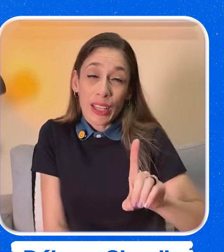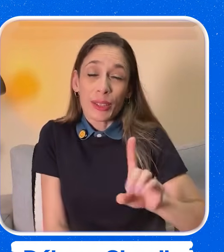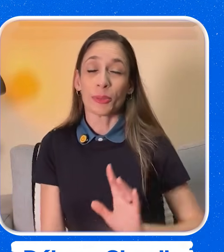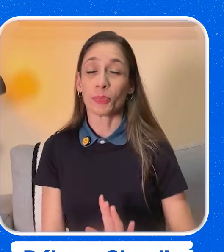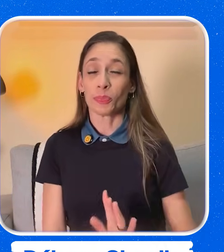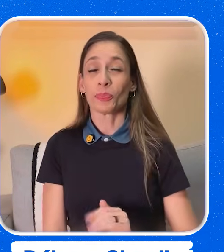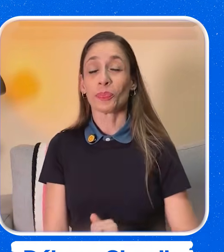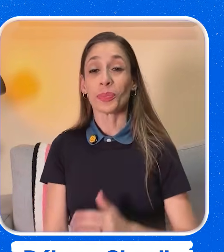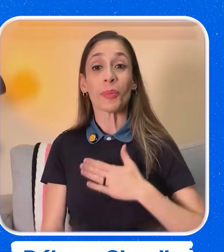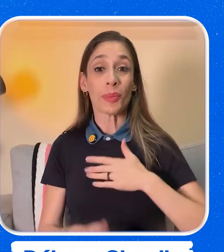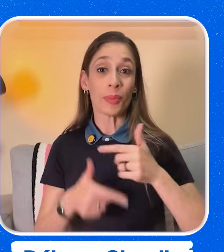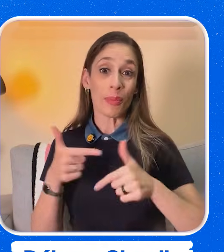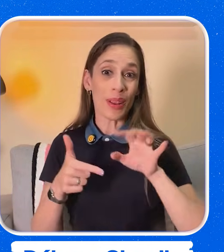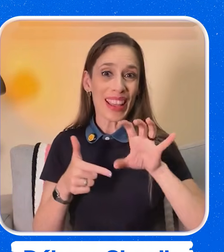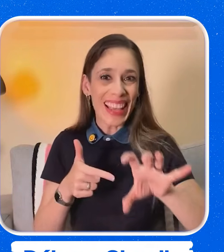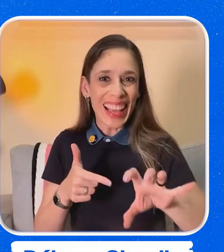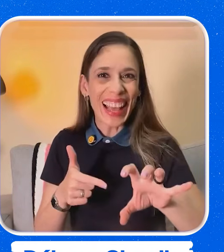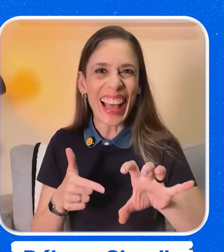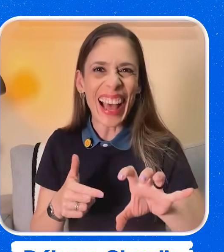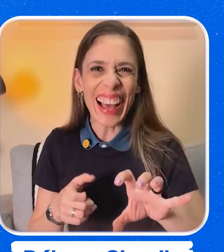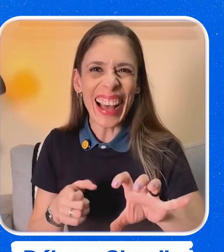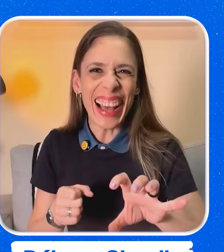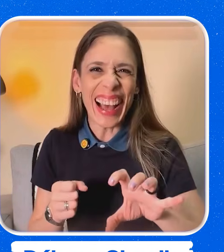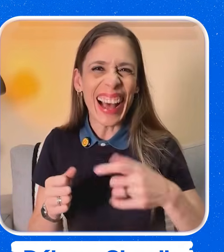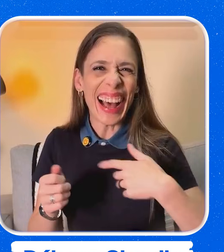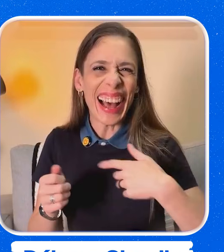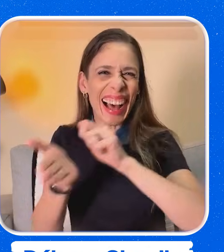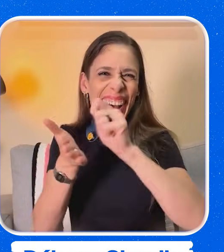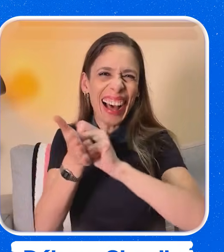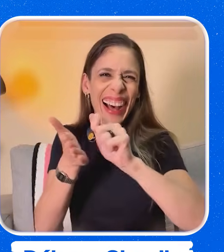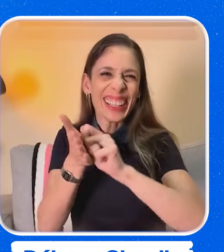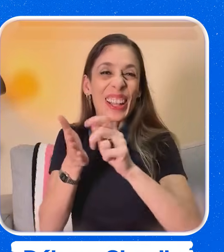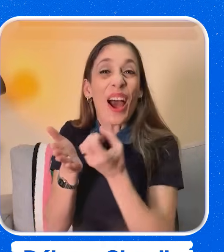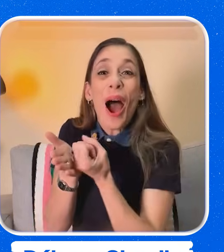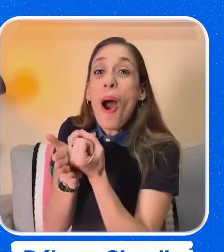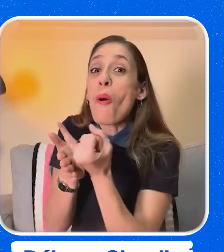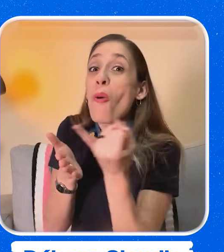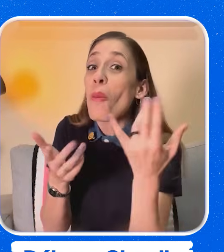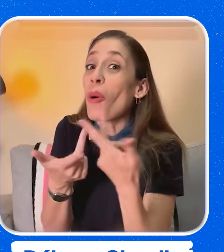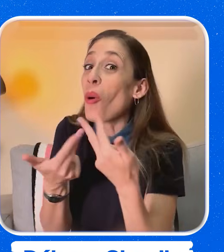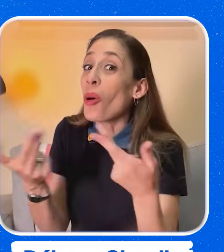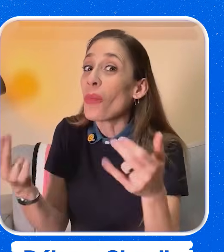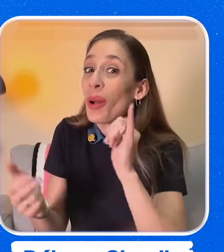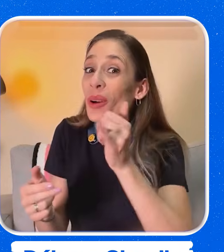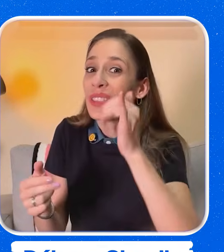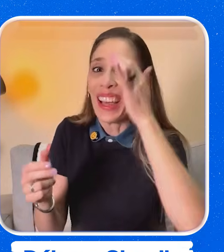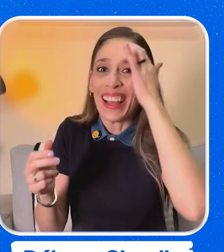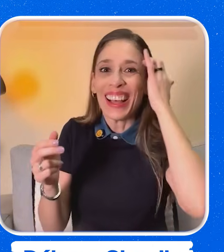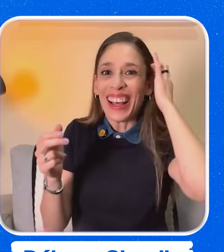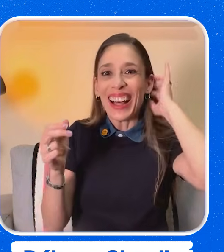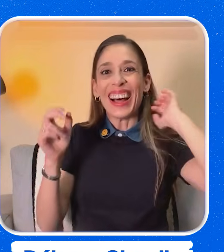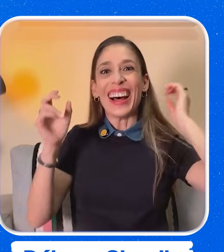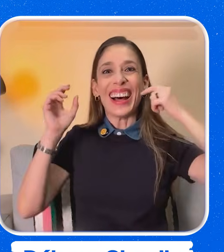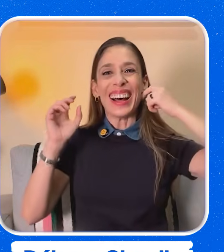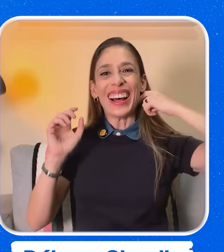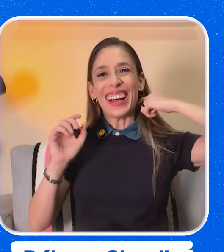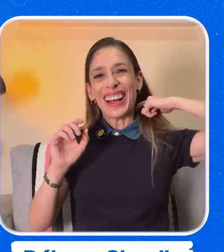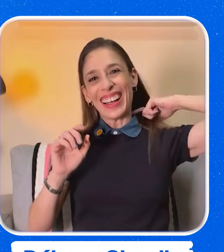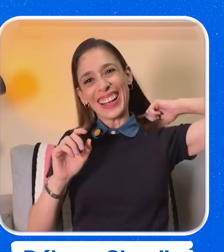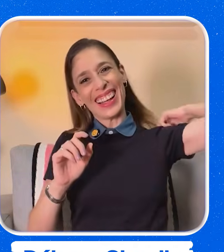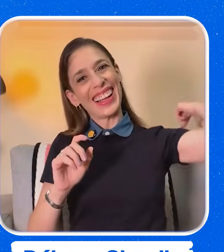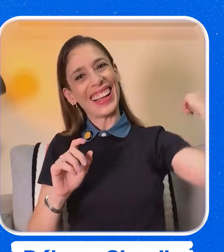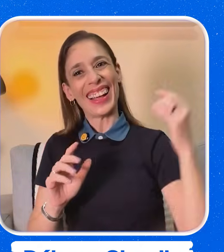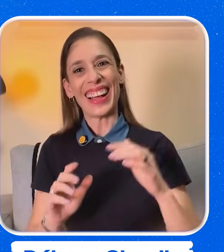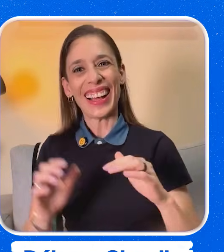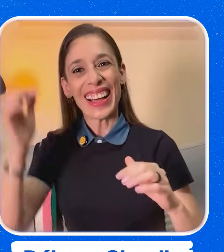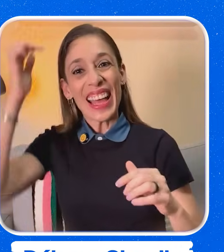coisas para não esquecer, porque eu preciso ser muito rápida, né? E, Débora, se você quiser perguntar, você pode